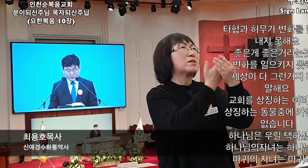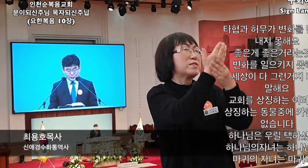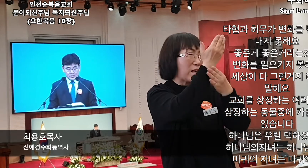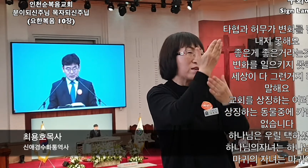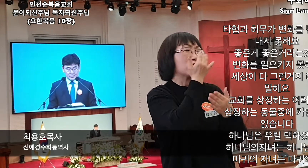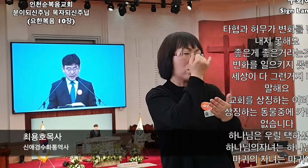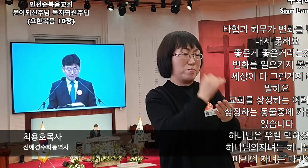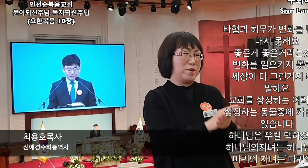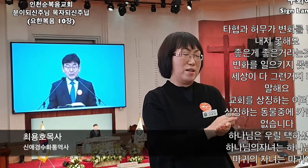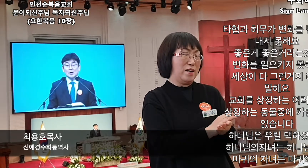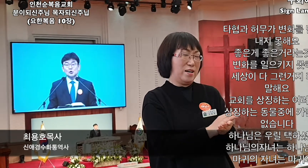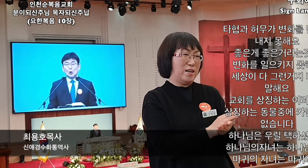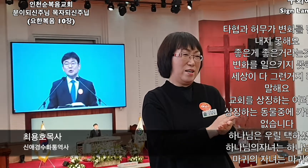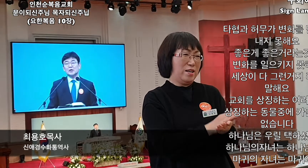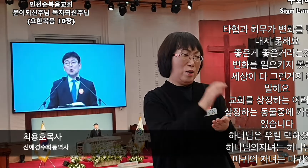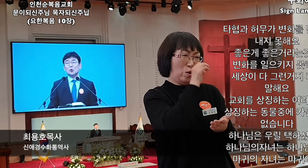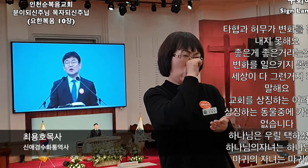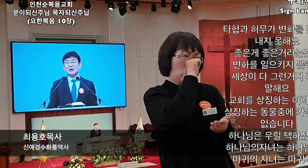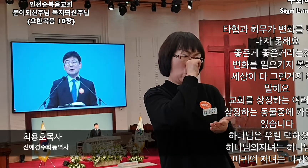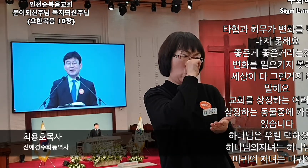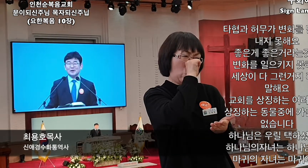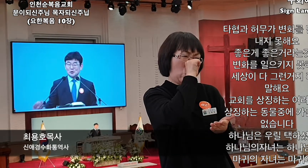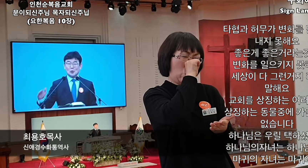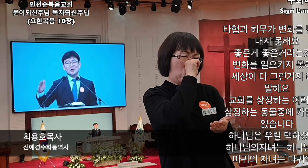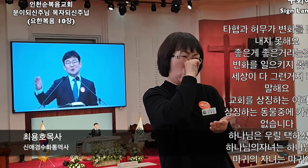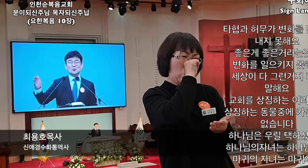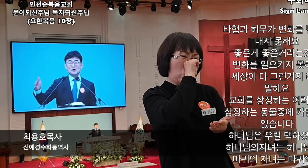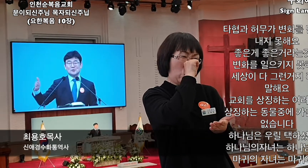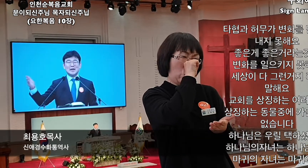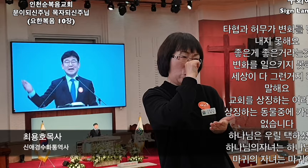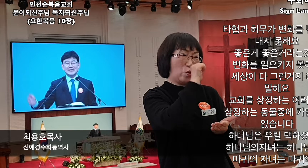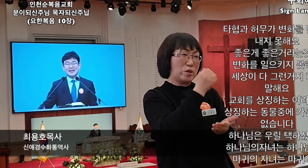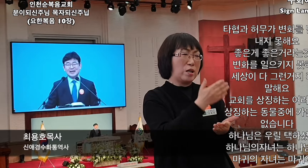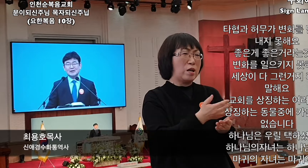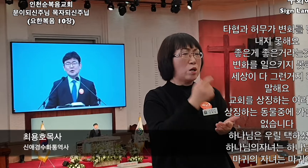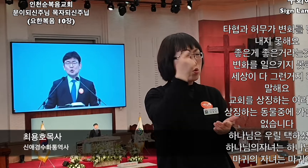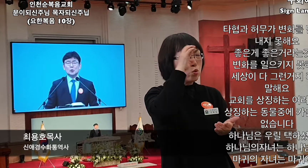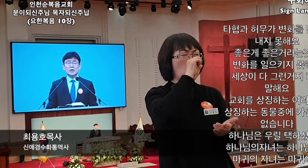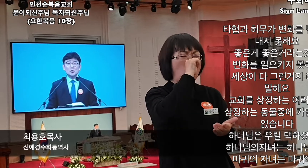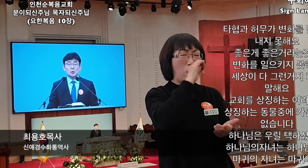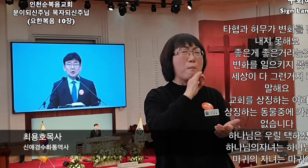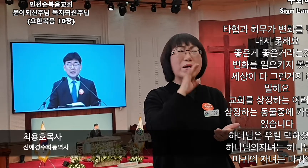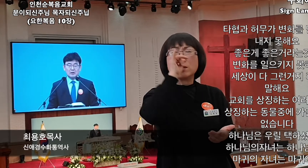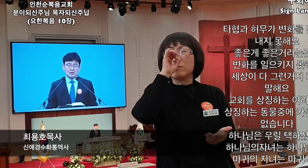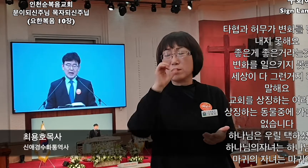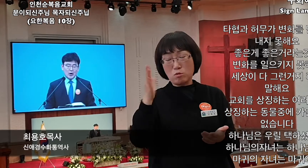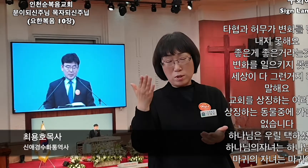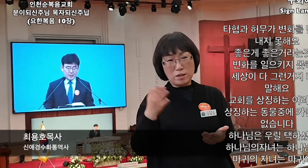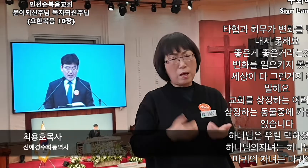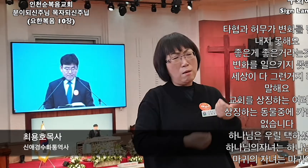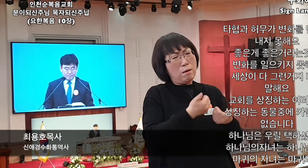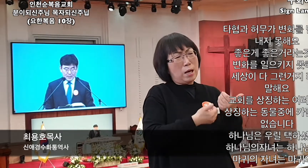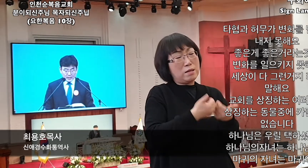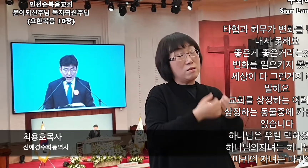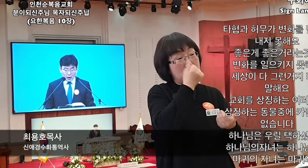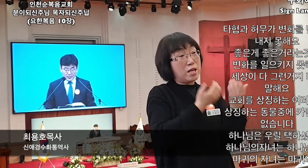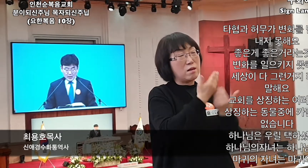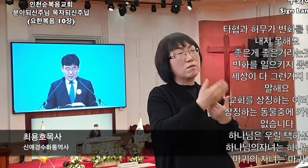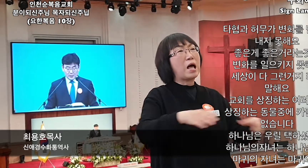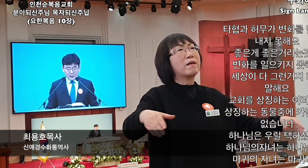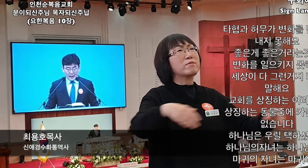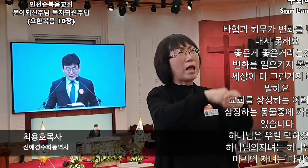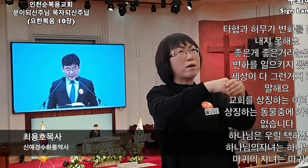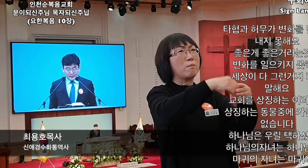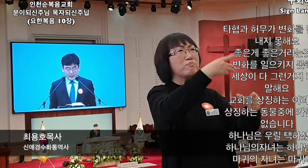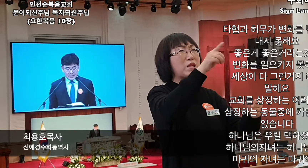일어날 수 있습니다. 좋은 게 좋은 거라고 얘기해요. 좋은 게 좋은 거지 왜 갈등하냐. 좋은 게 좋은 거라는 건 타협입니다.